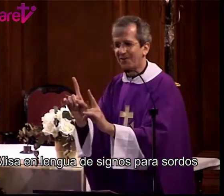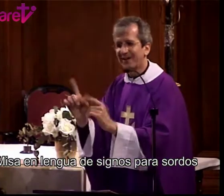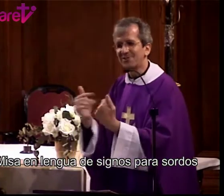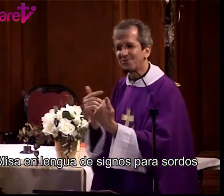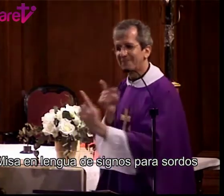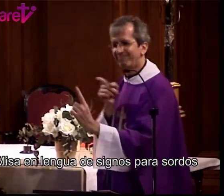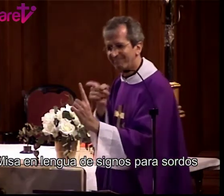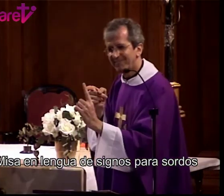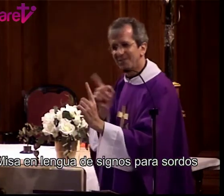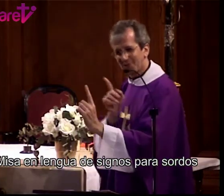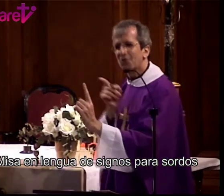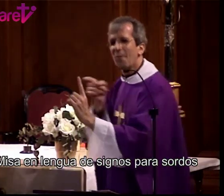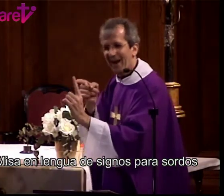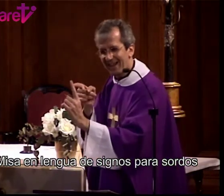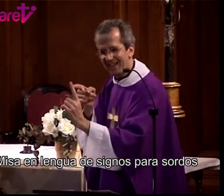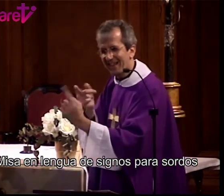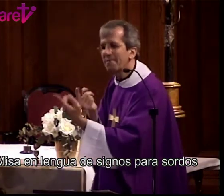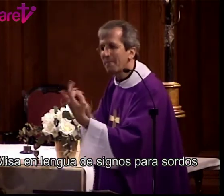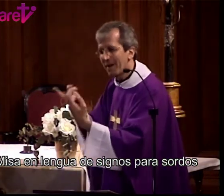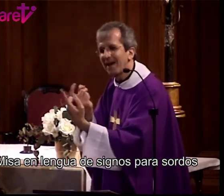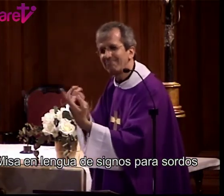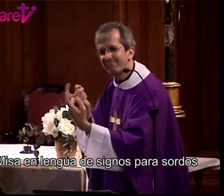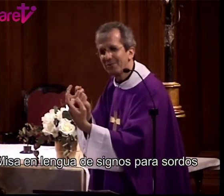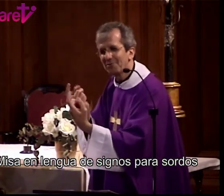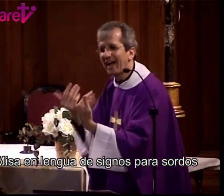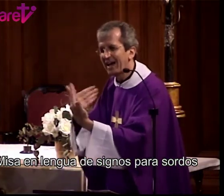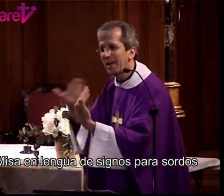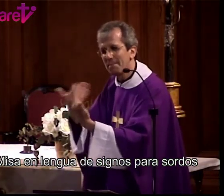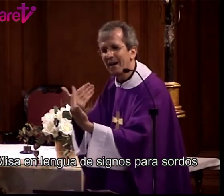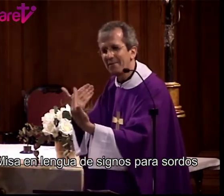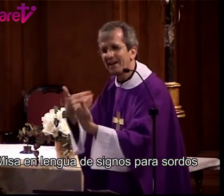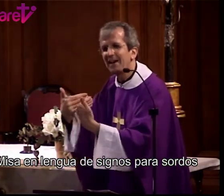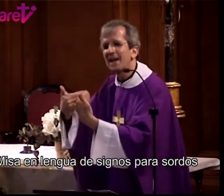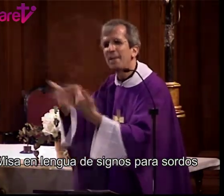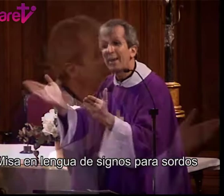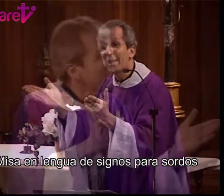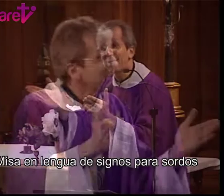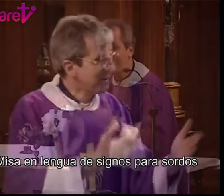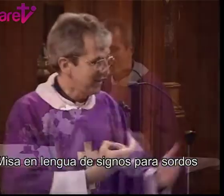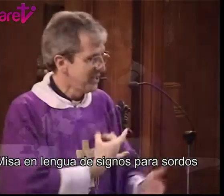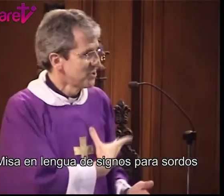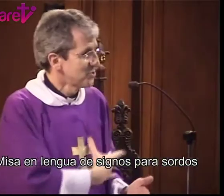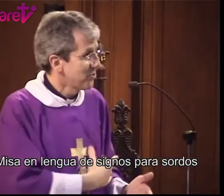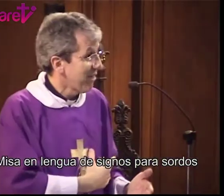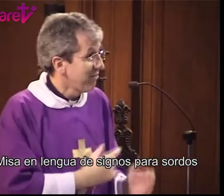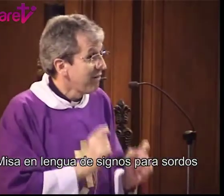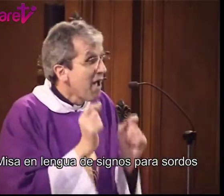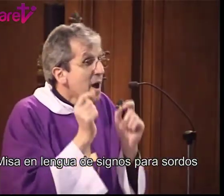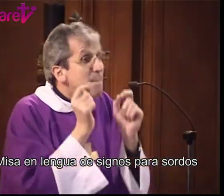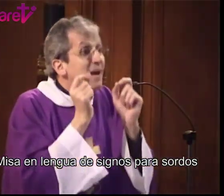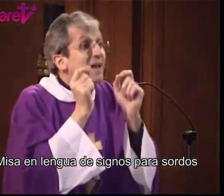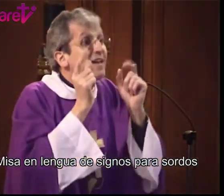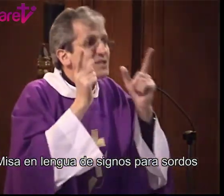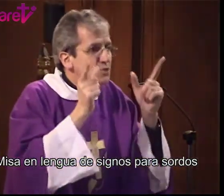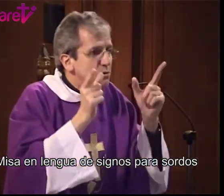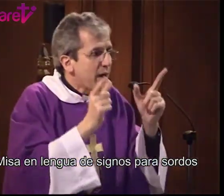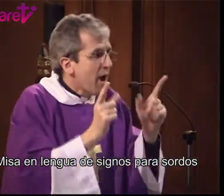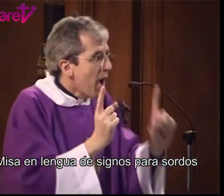Jesús toma la iniciativa para preguntarle, para abrirle su corazón, para que descubra,